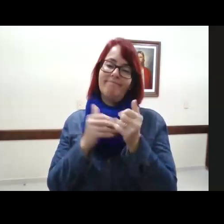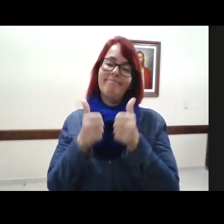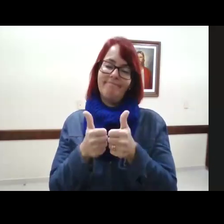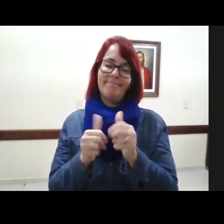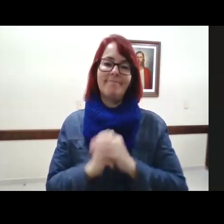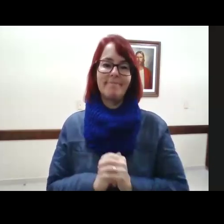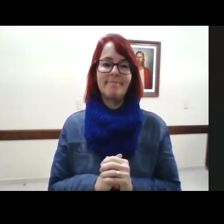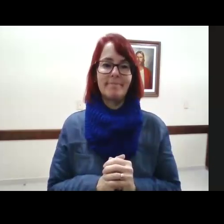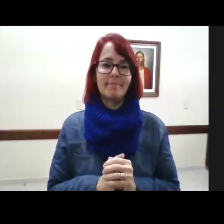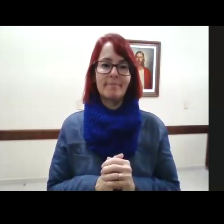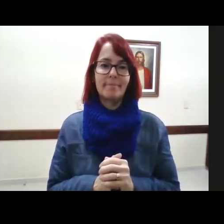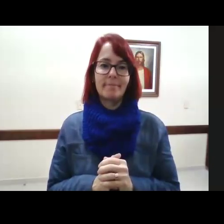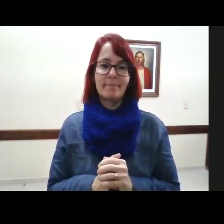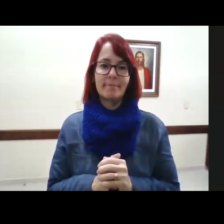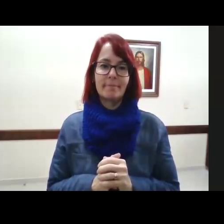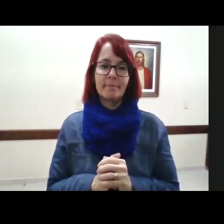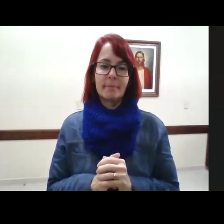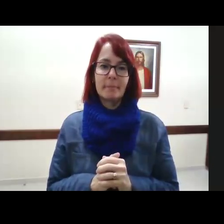vocês.